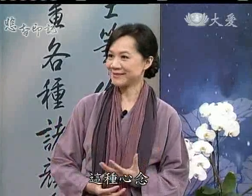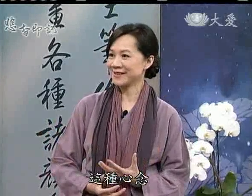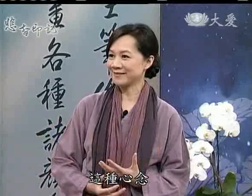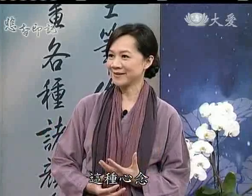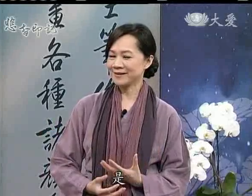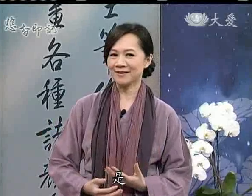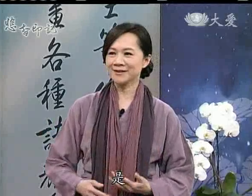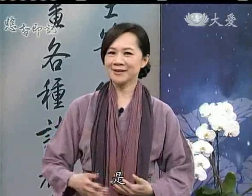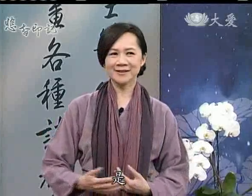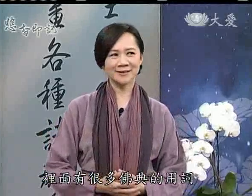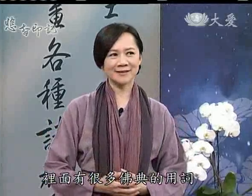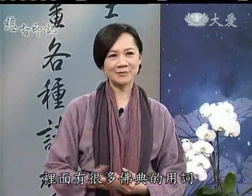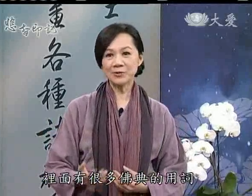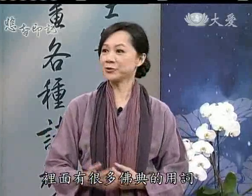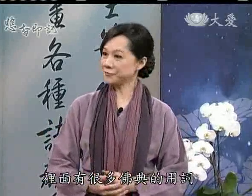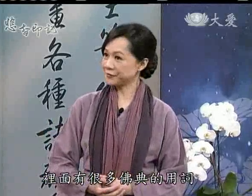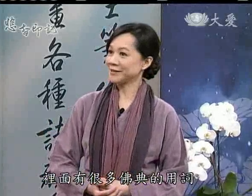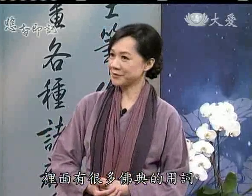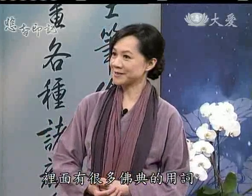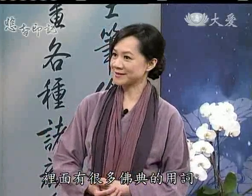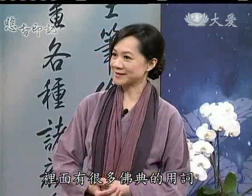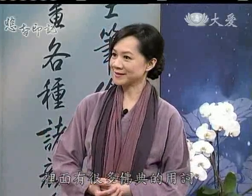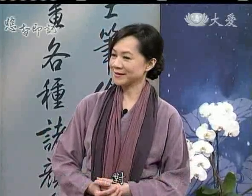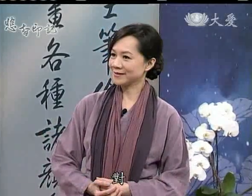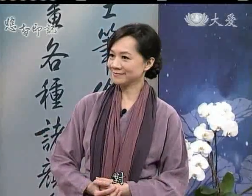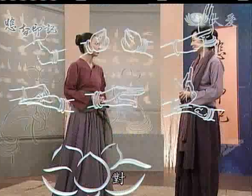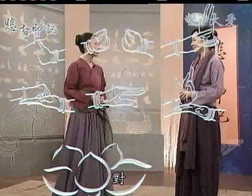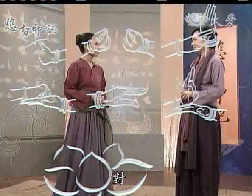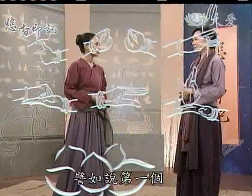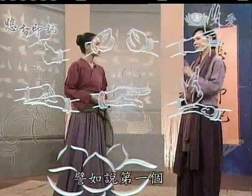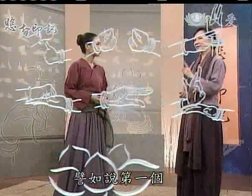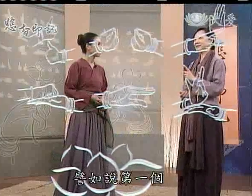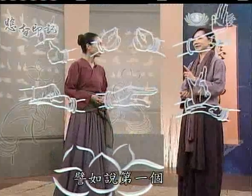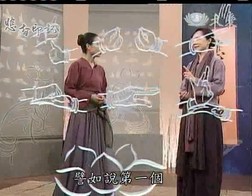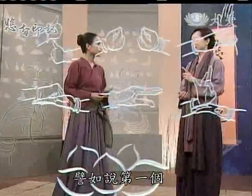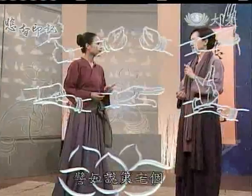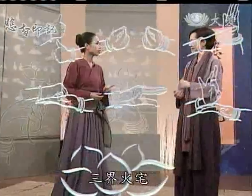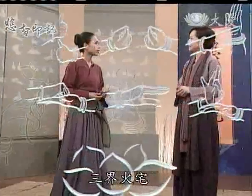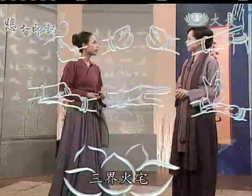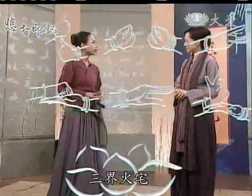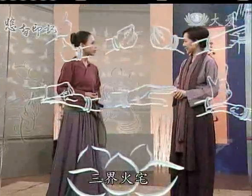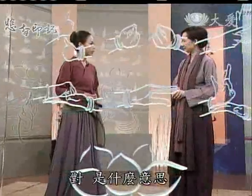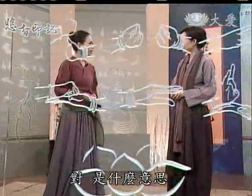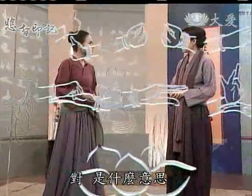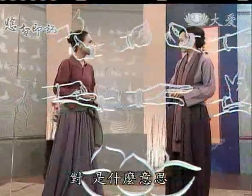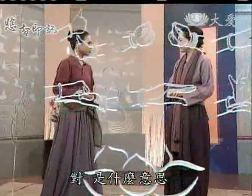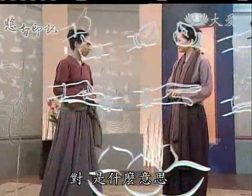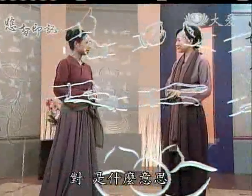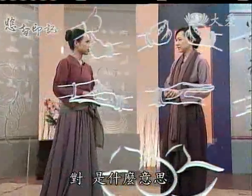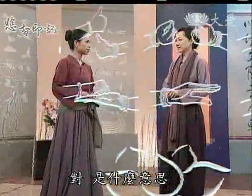念。 是， 那里面有很多佛典的用词。 对， 譬如说第一个三界火宅， 对，是什么意思？